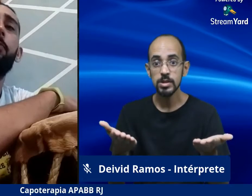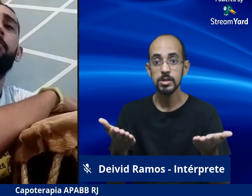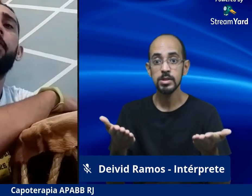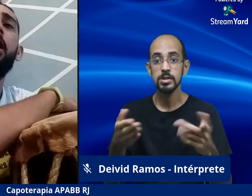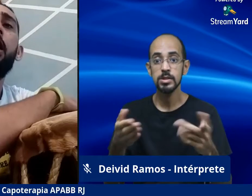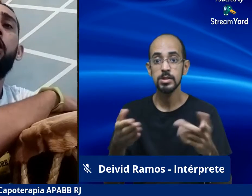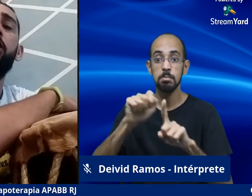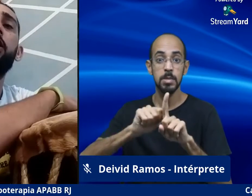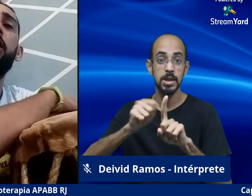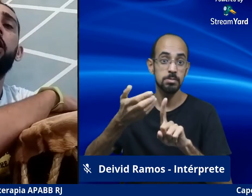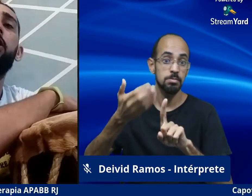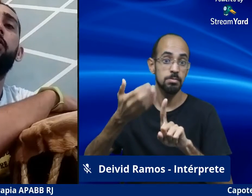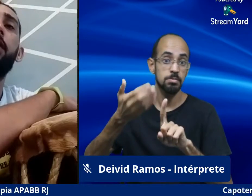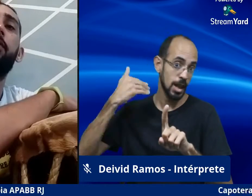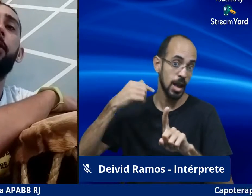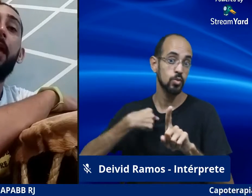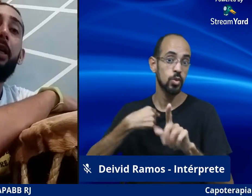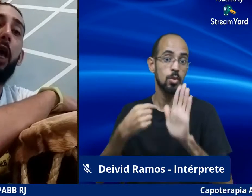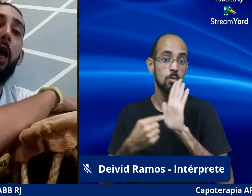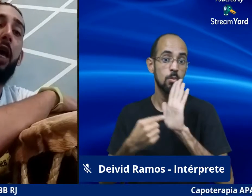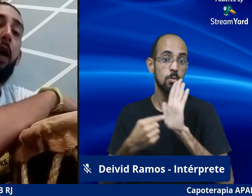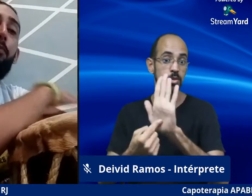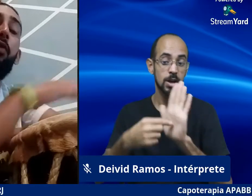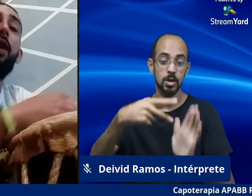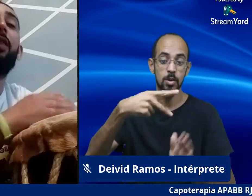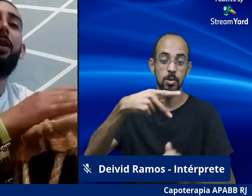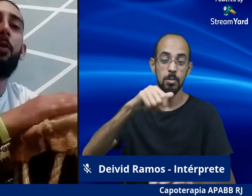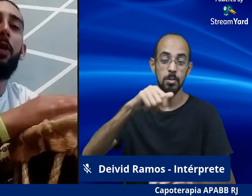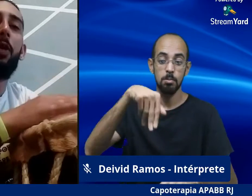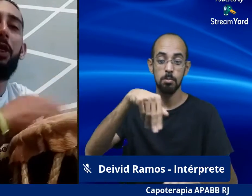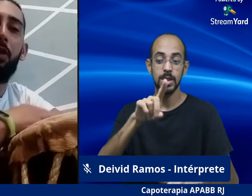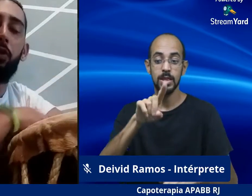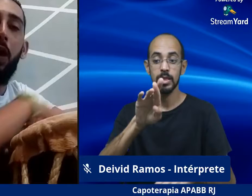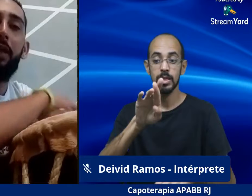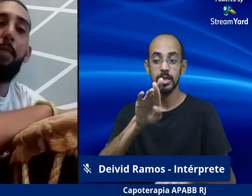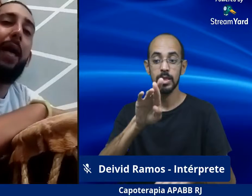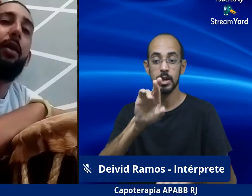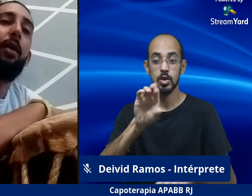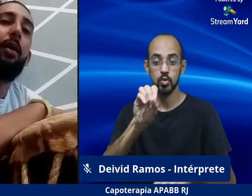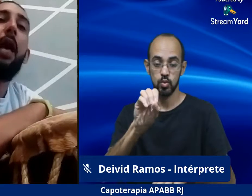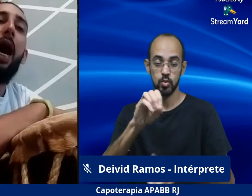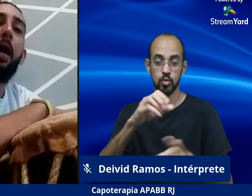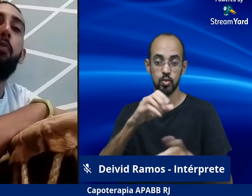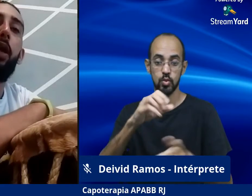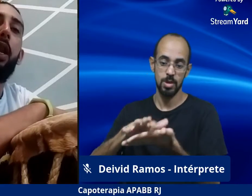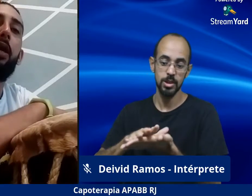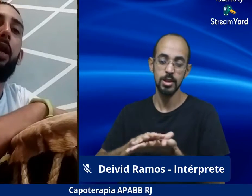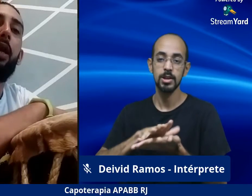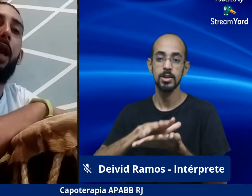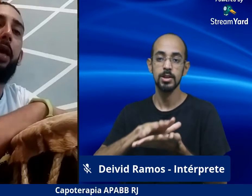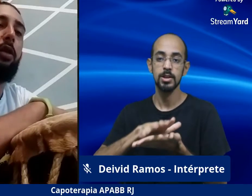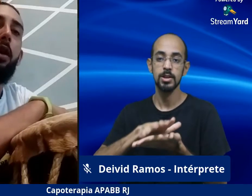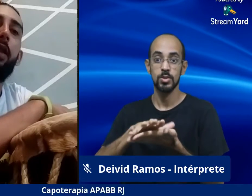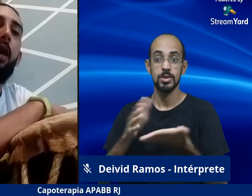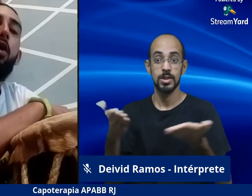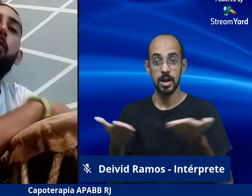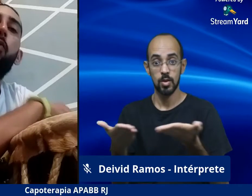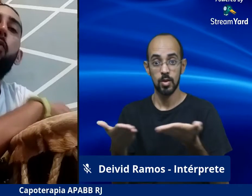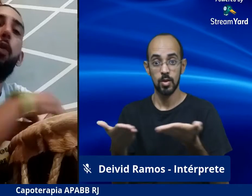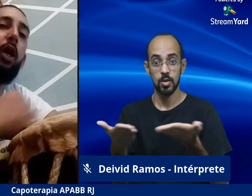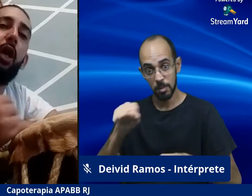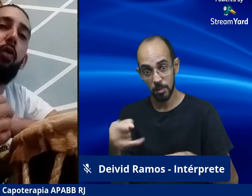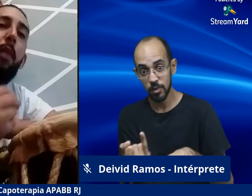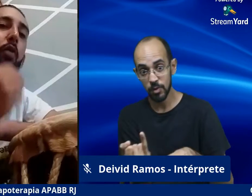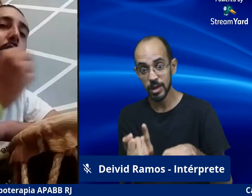pandeiro. E hoje a gente vai ver, já aproveitando que estamos com a atabaque, a capoeira ela traz, né,